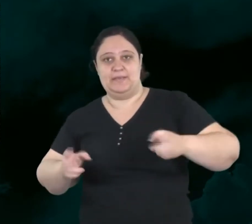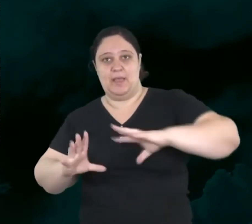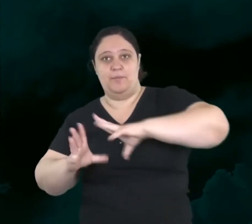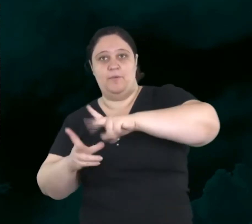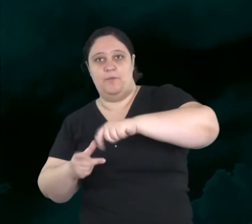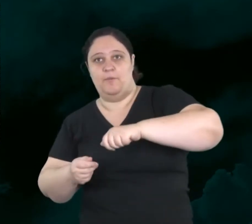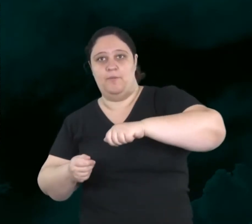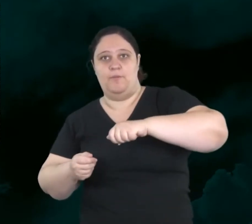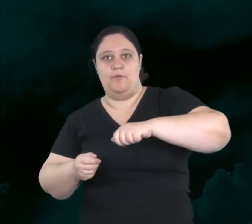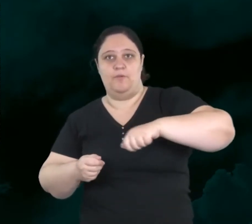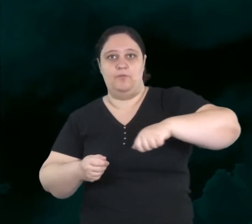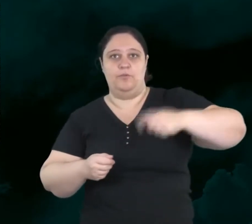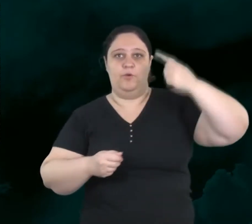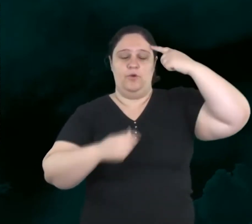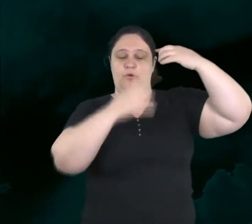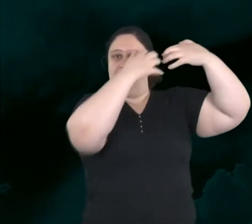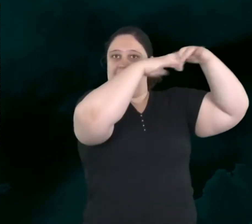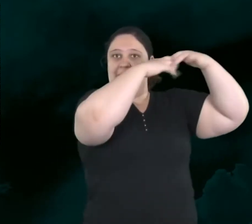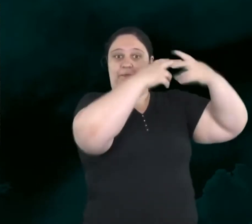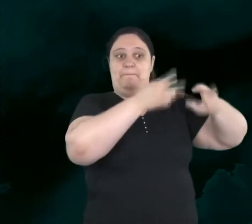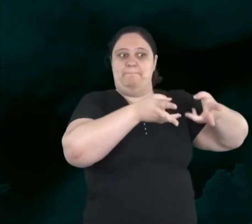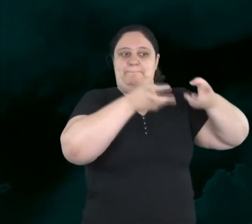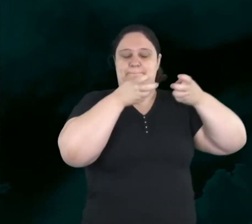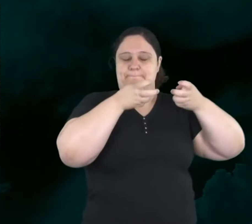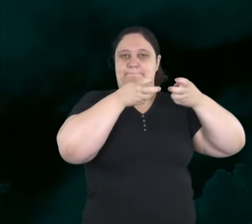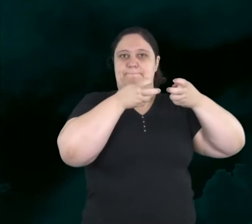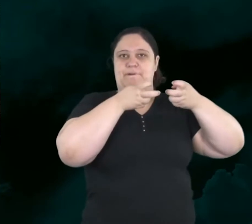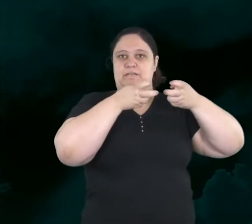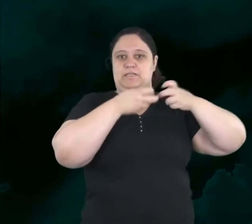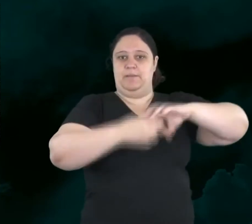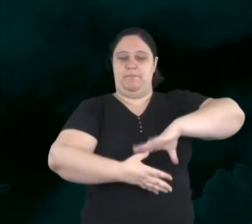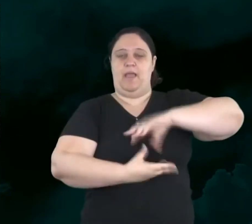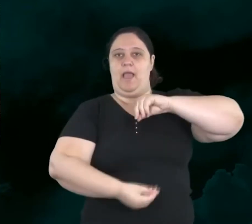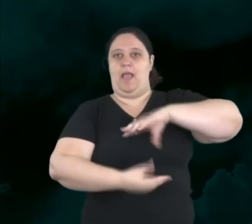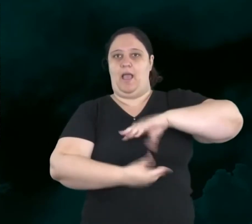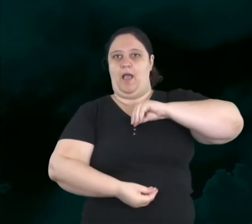isso vai alimentar a nossa alma. E a nossa alma